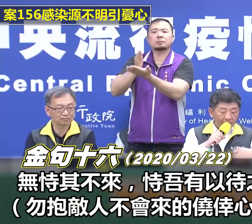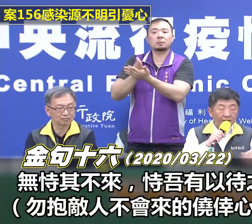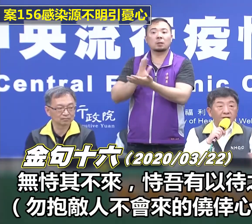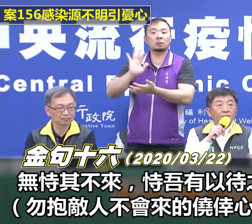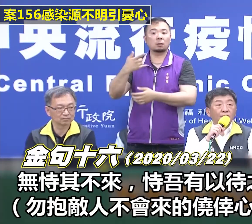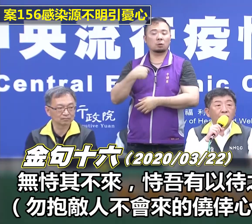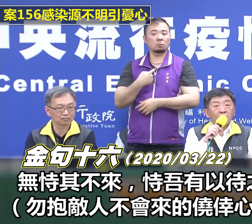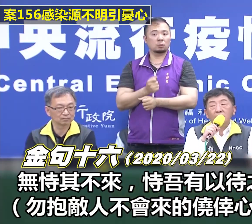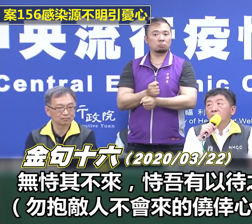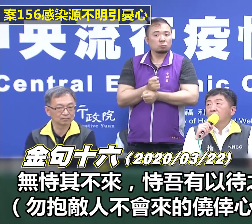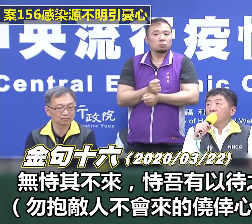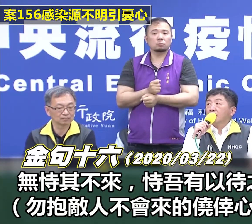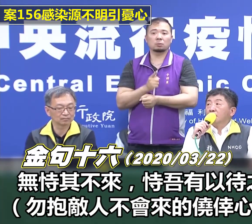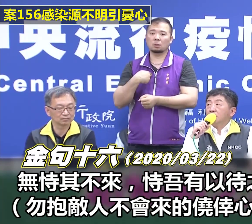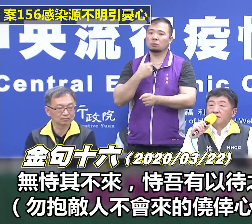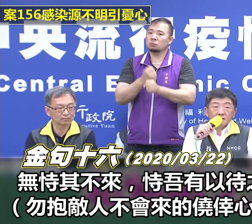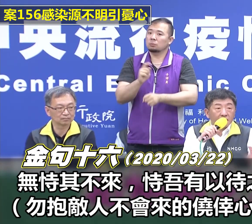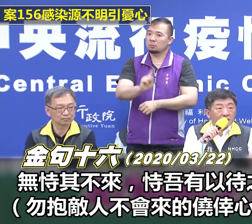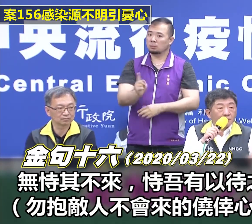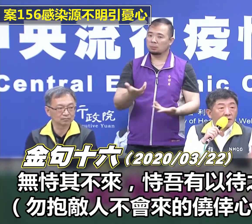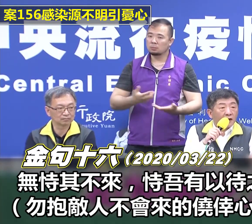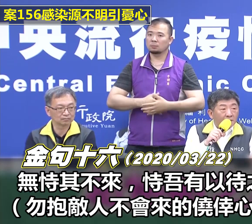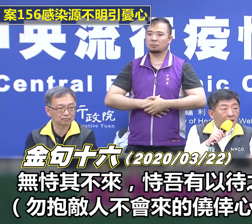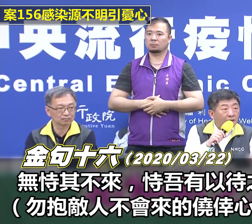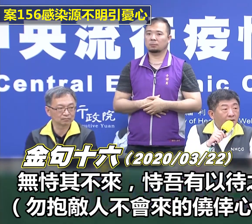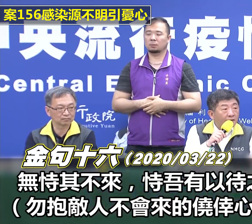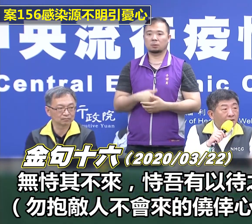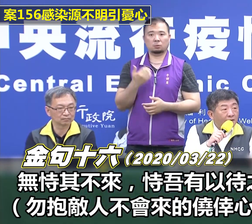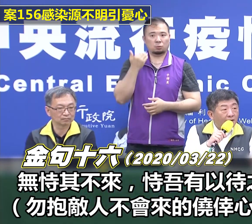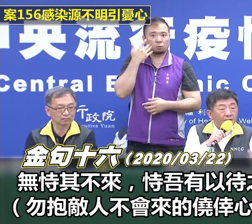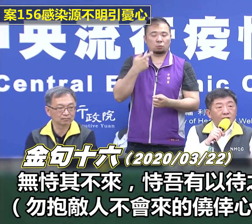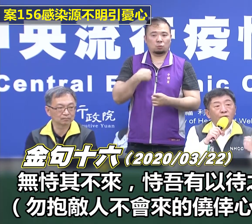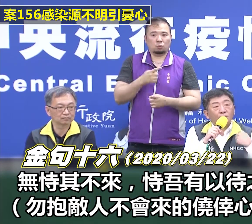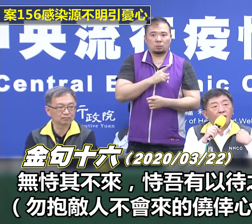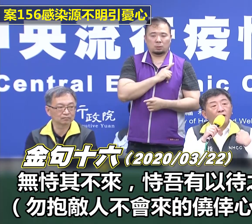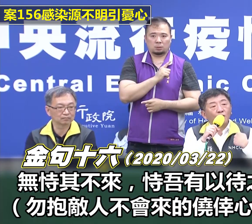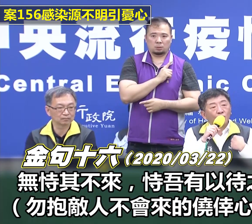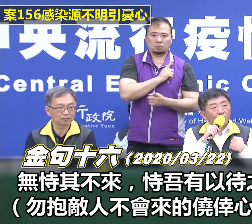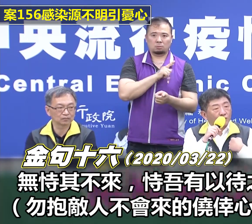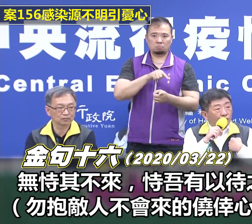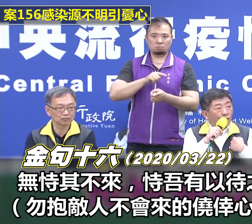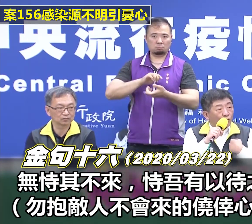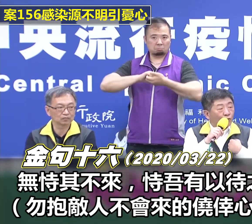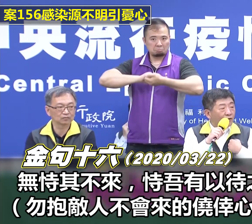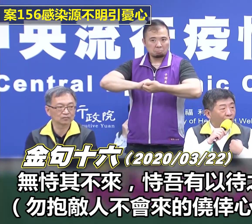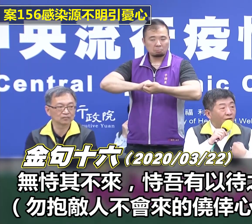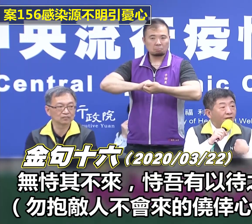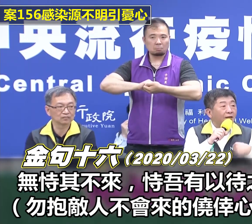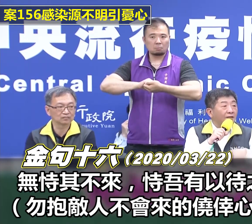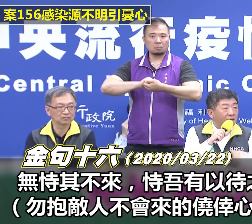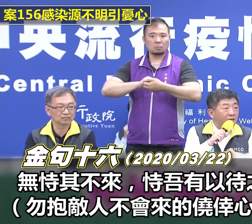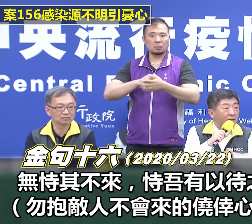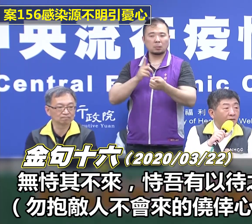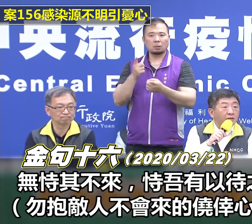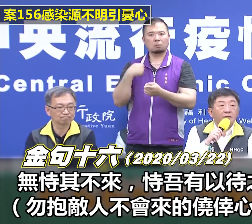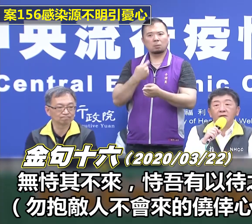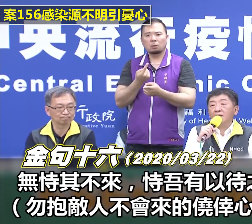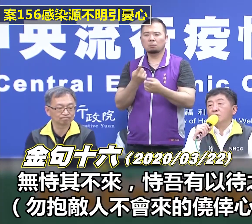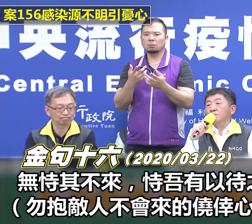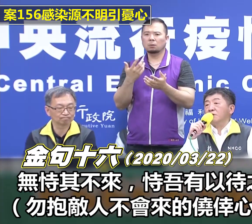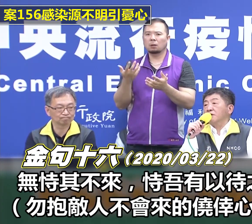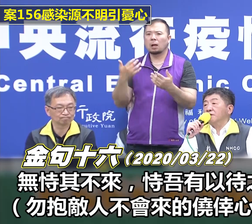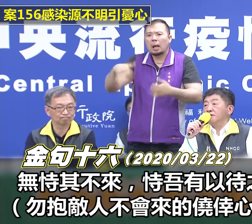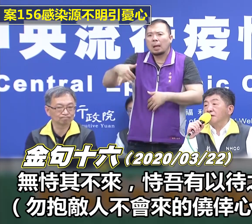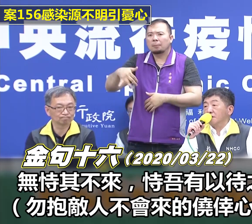们应该是说，不是敌之不来嘛，哈、哦，是哈、哦，是无有以待之嘛，这、就是万